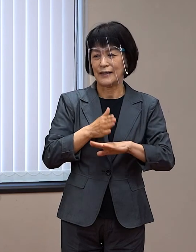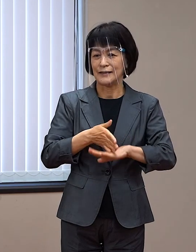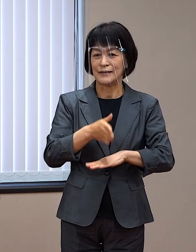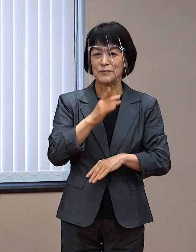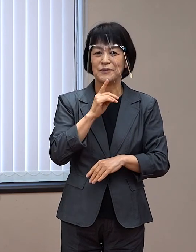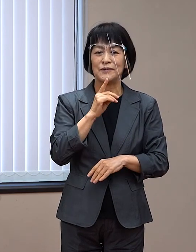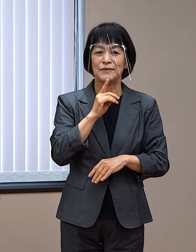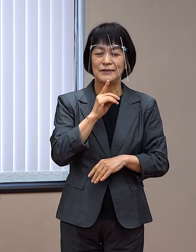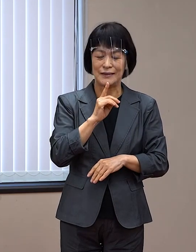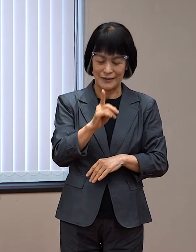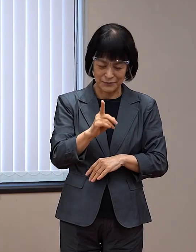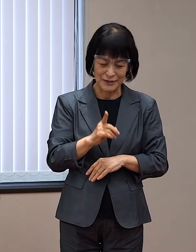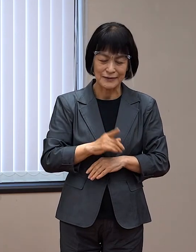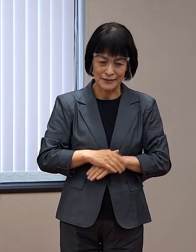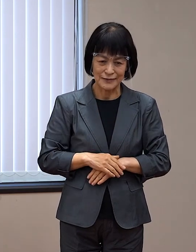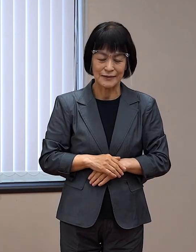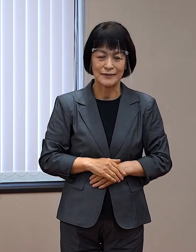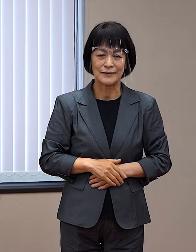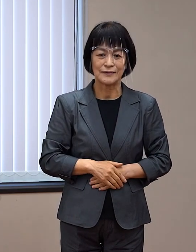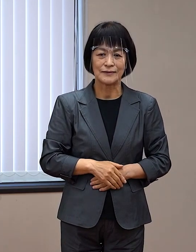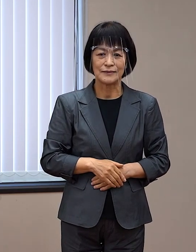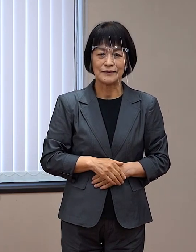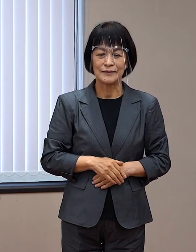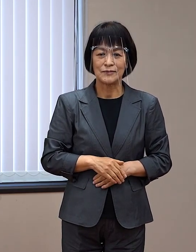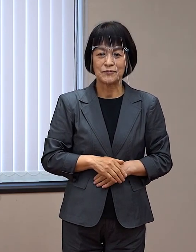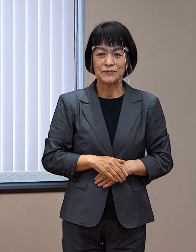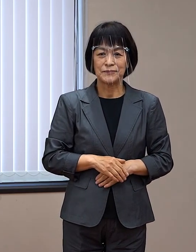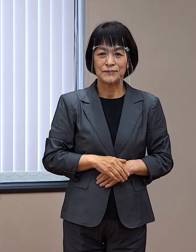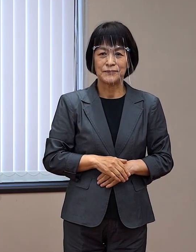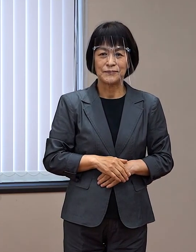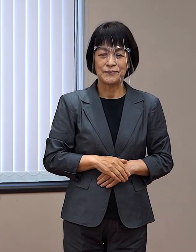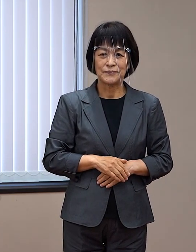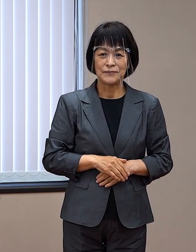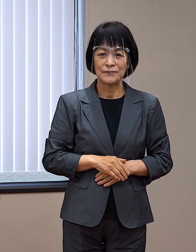感謝と御礼を申し上げます。